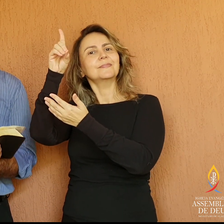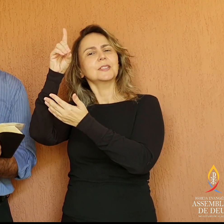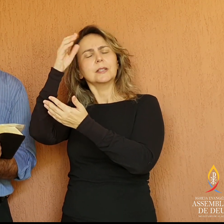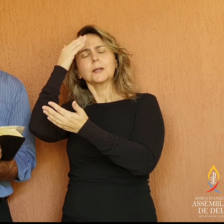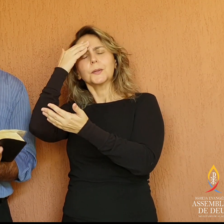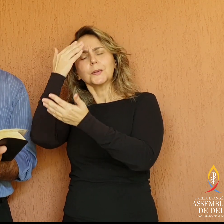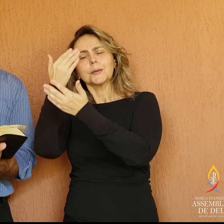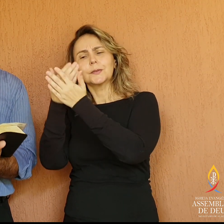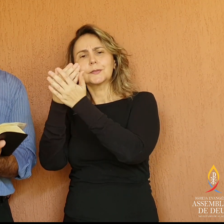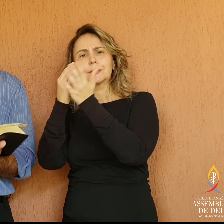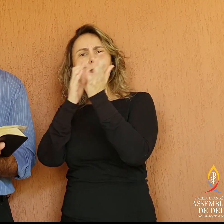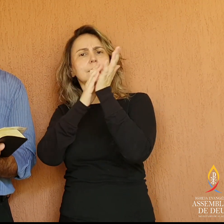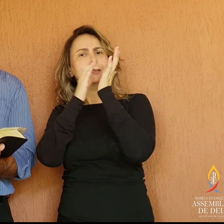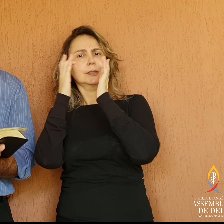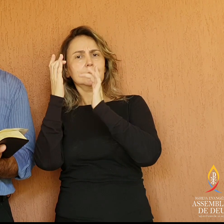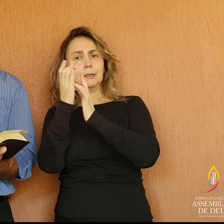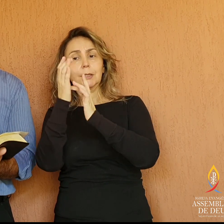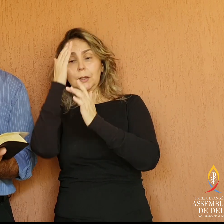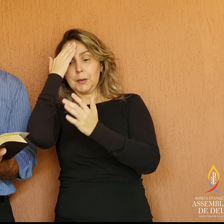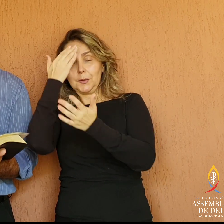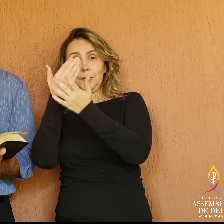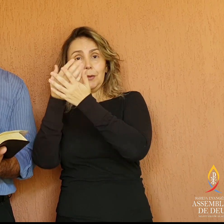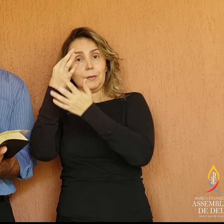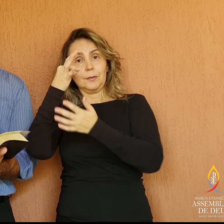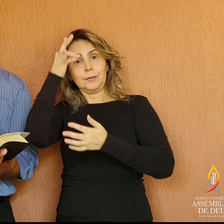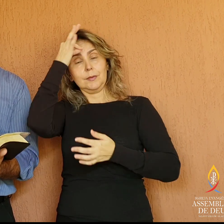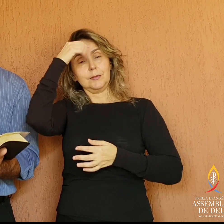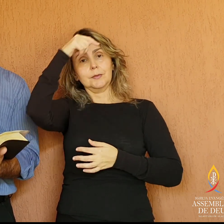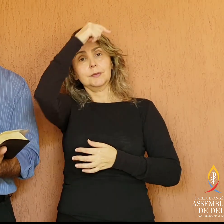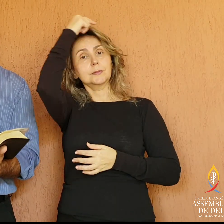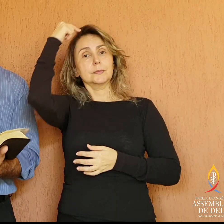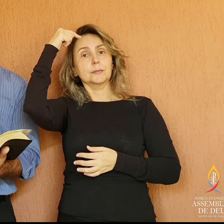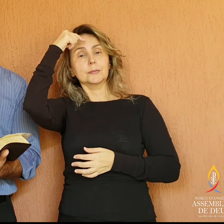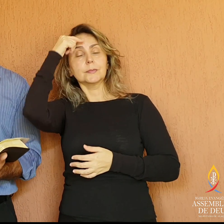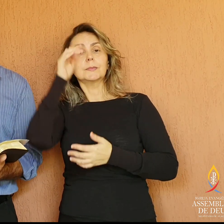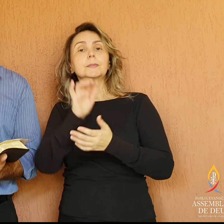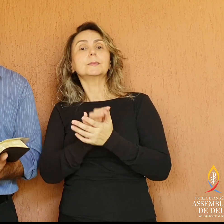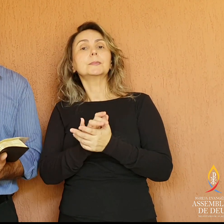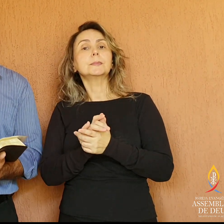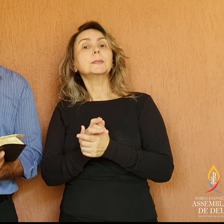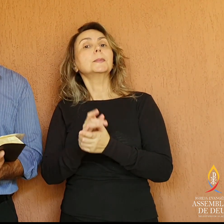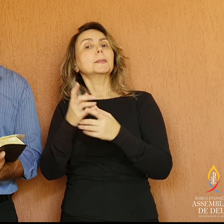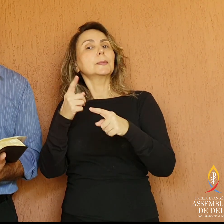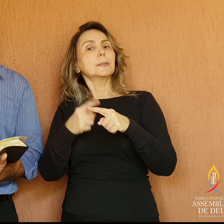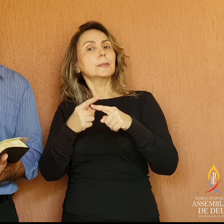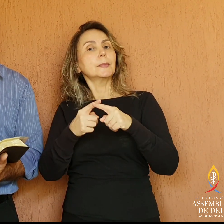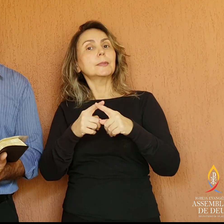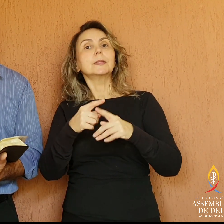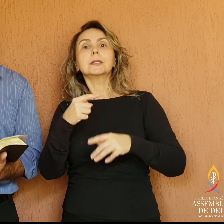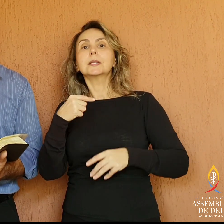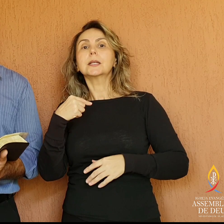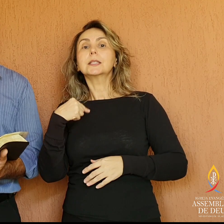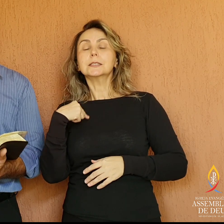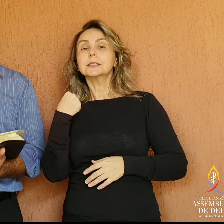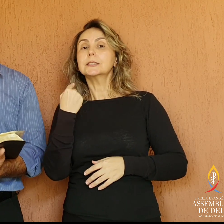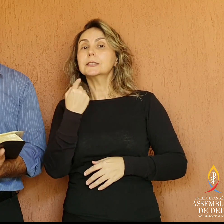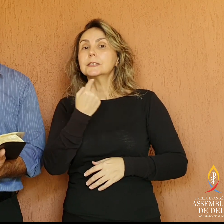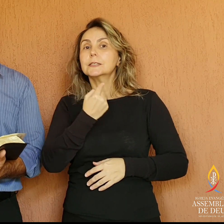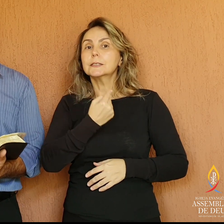Jesus, confiar no Espírito Santo. Pois nós vamos descobrir, nós